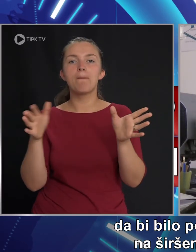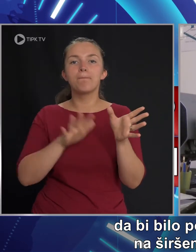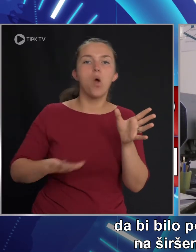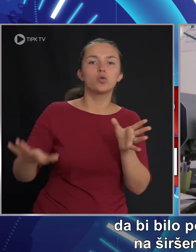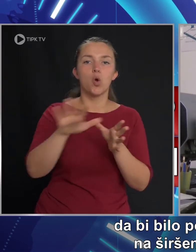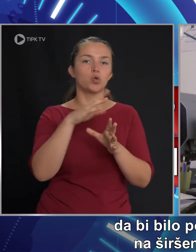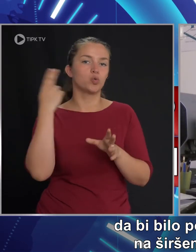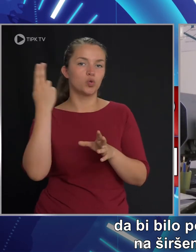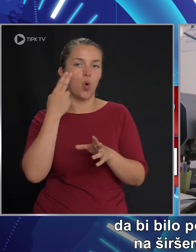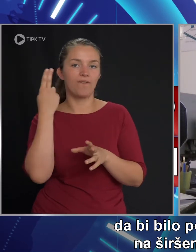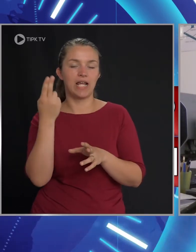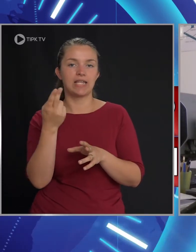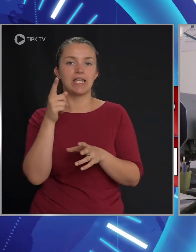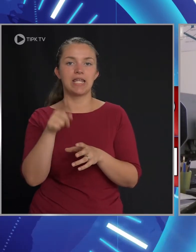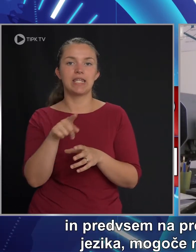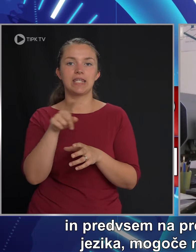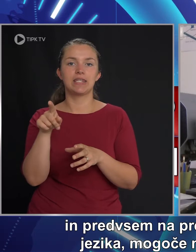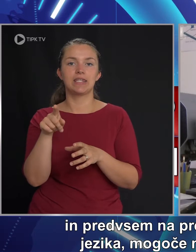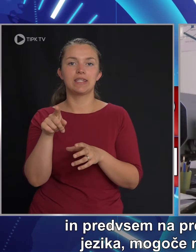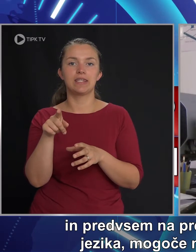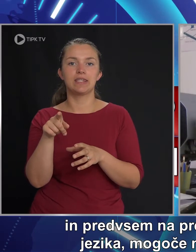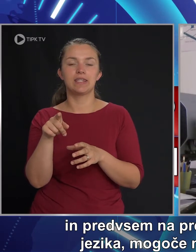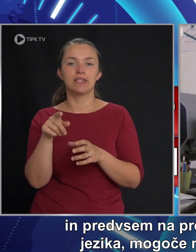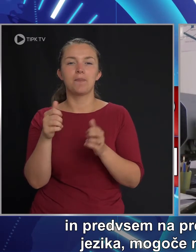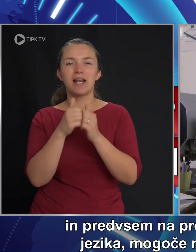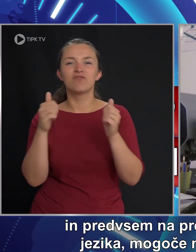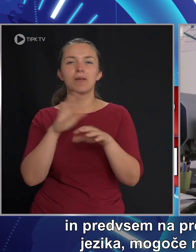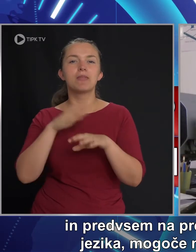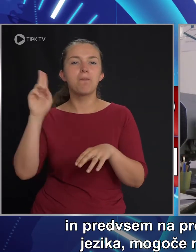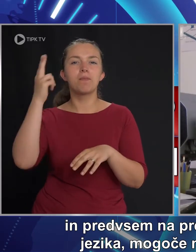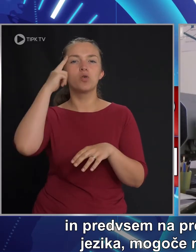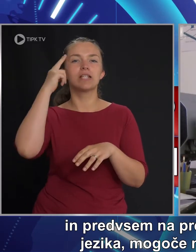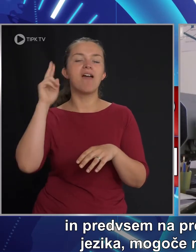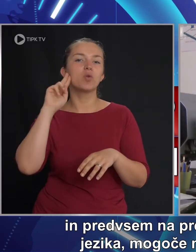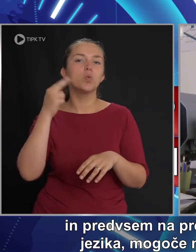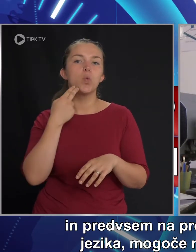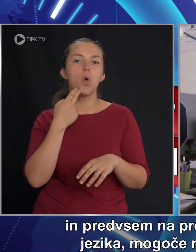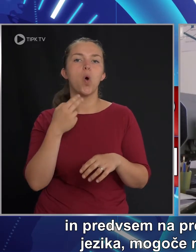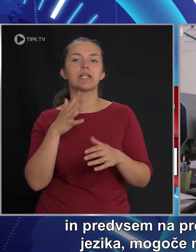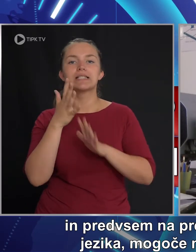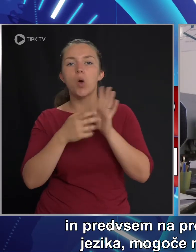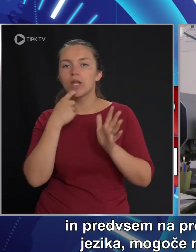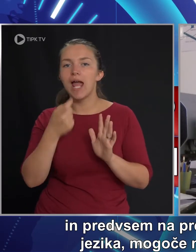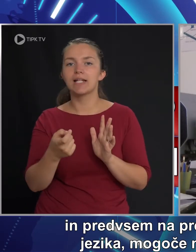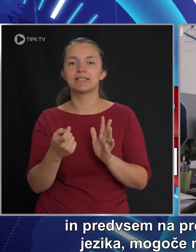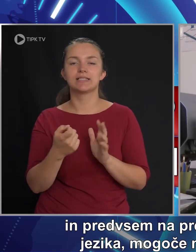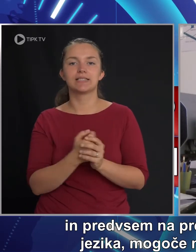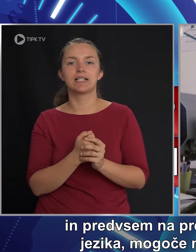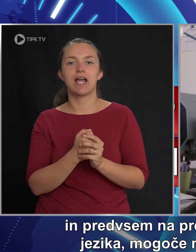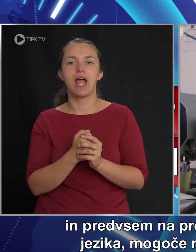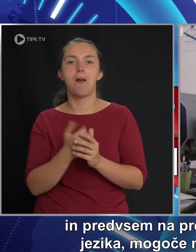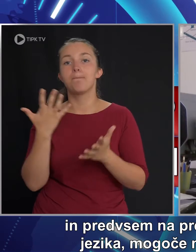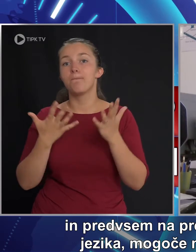širšem področju Slovenije in predvsem na prepoznavi gluhote, znakovnega